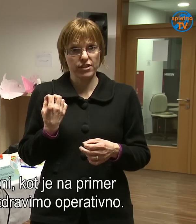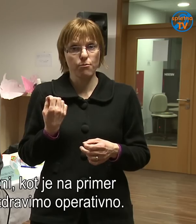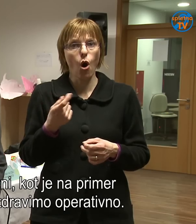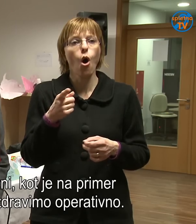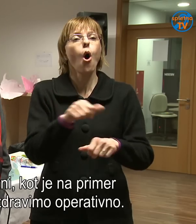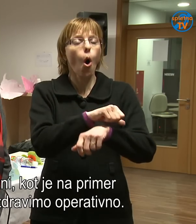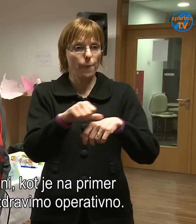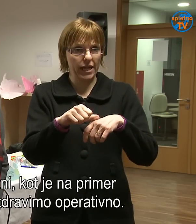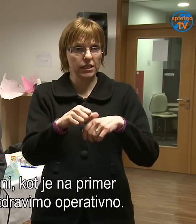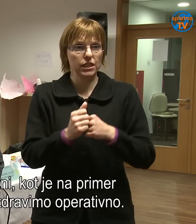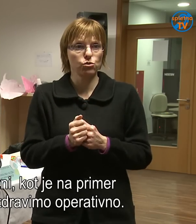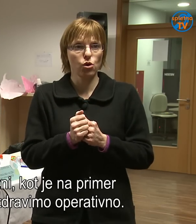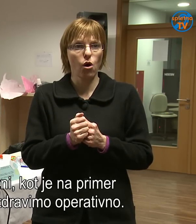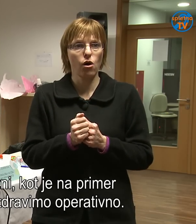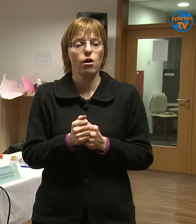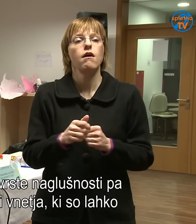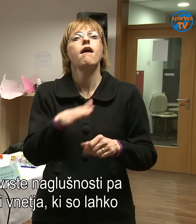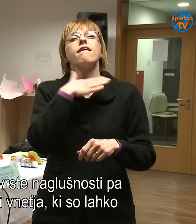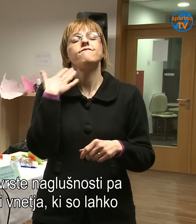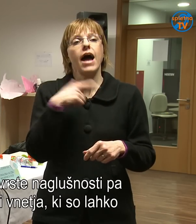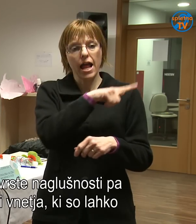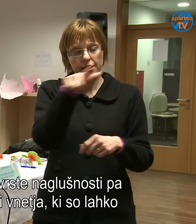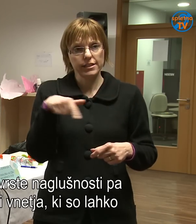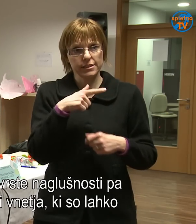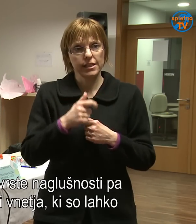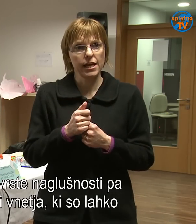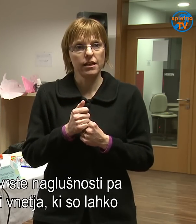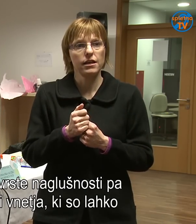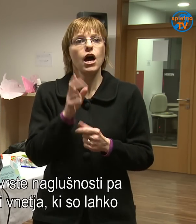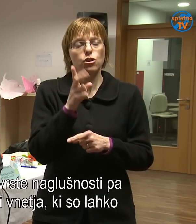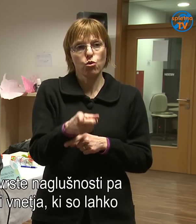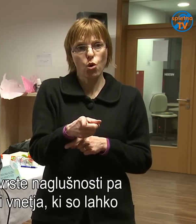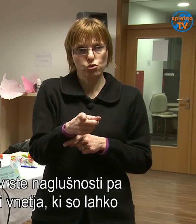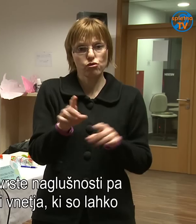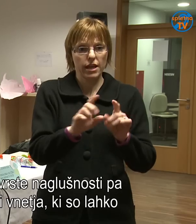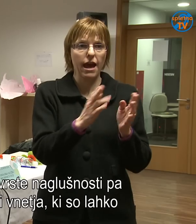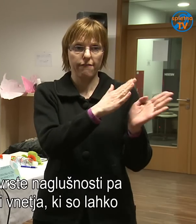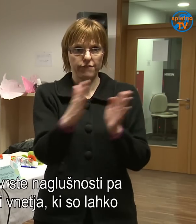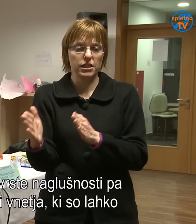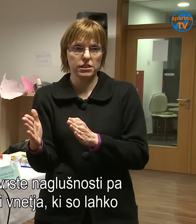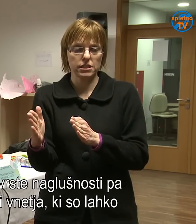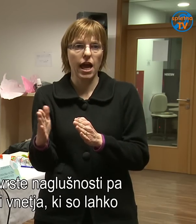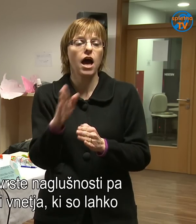zdravimo operativno. Velik del določene vrste